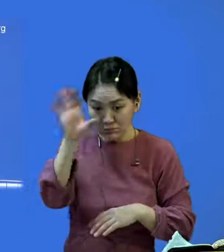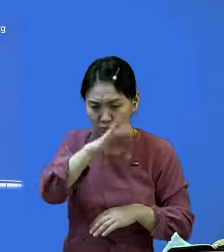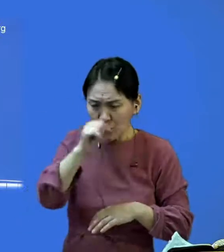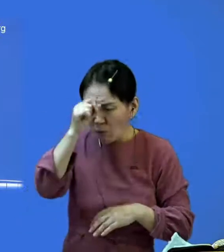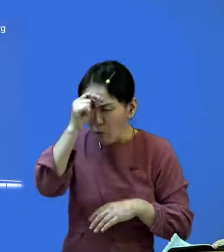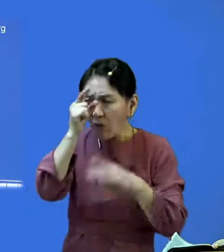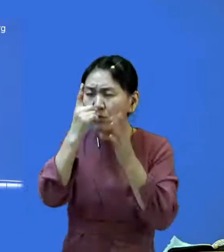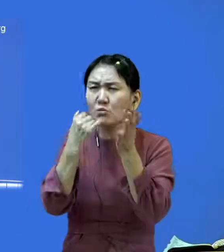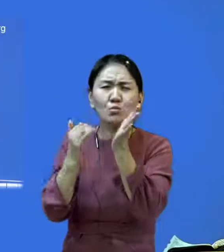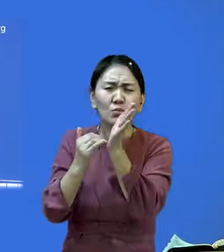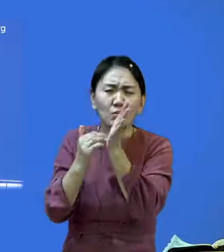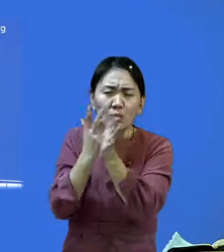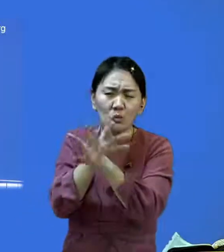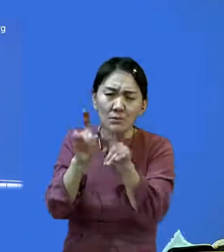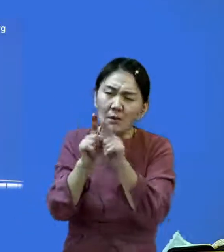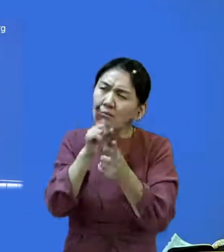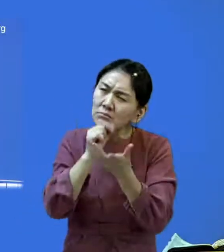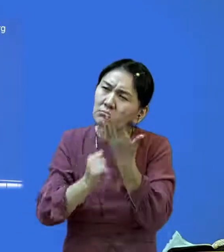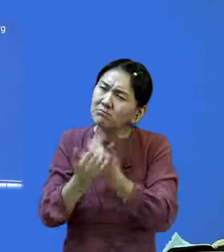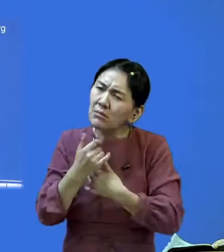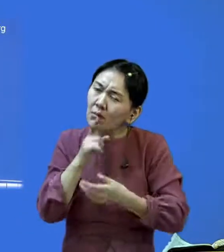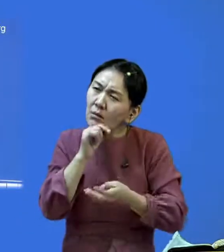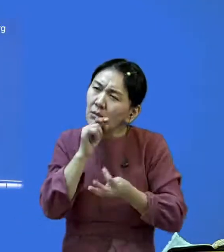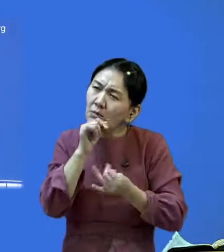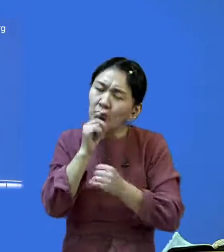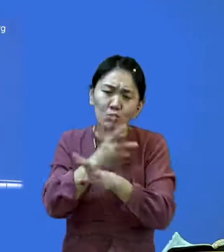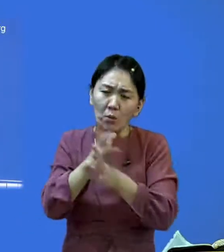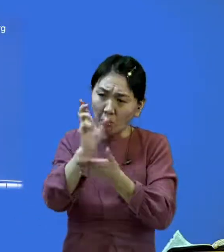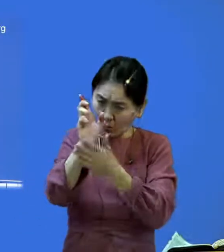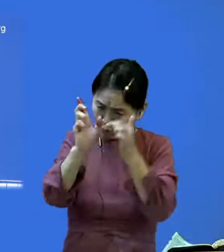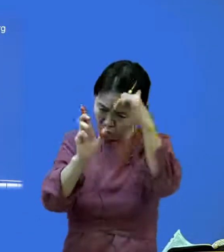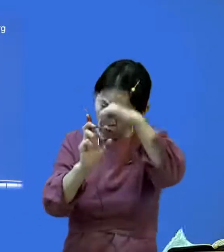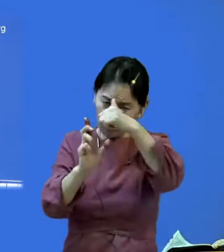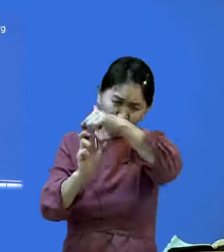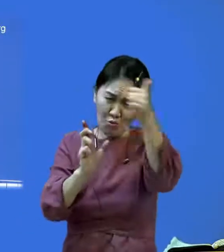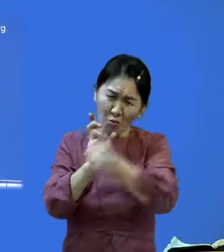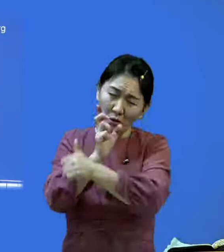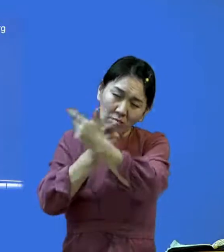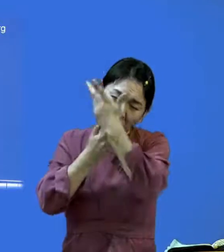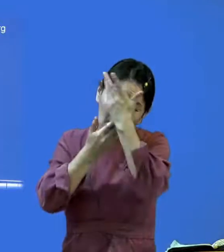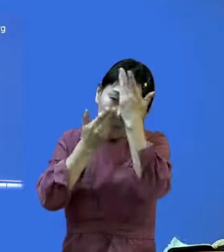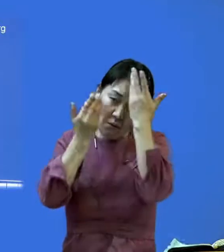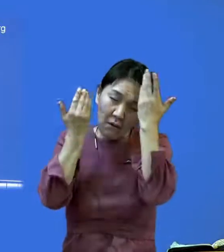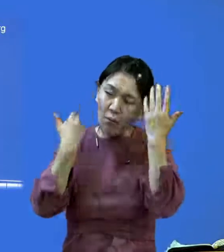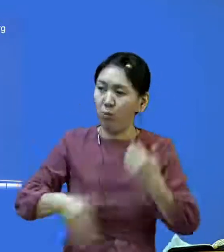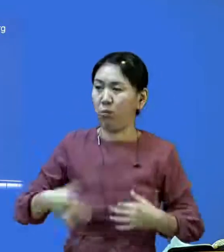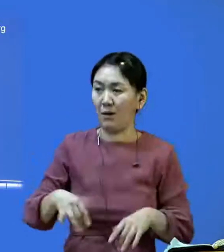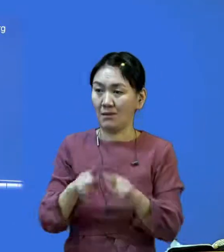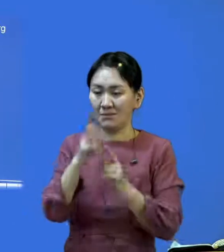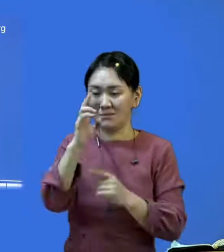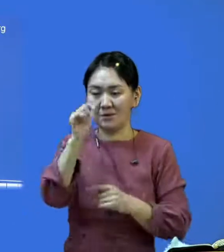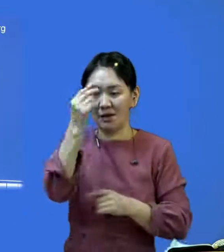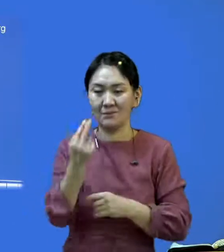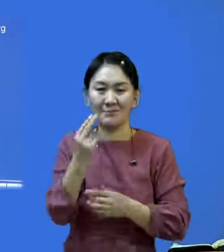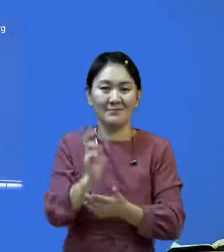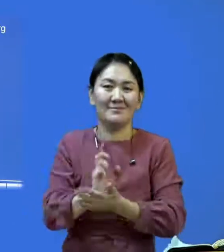ухаарч амжаагүй байгаа тийм ээ. Маш олон зүйлсүүд энэ бэлэг дотор орчихсан байгаа. Тийм учраас нэг үгээр цогц бэлэг